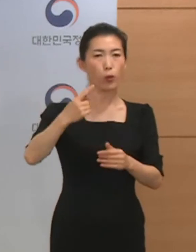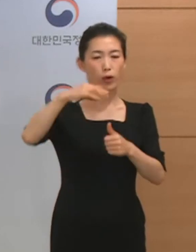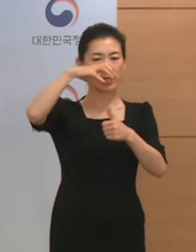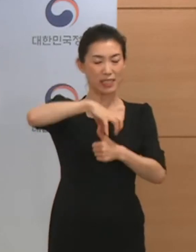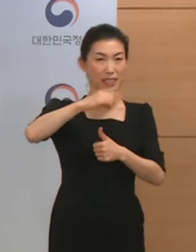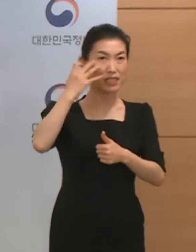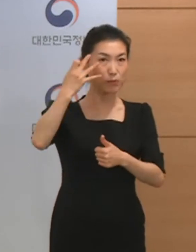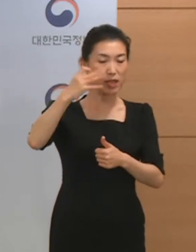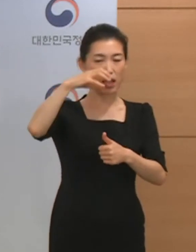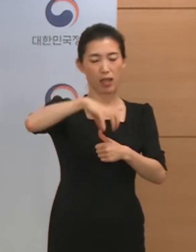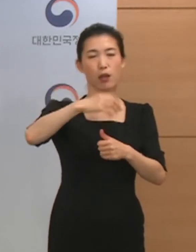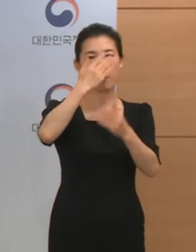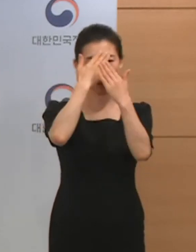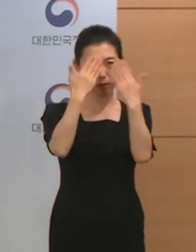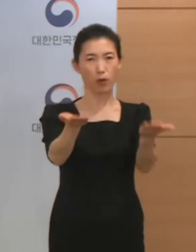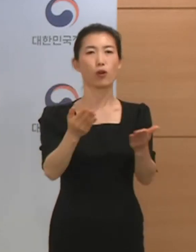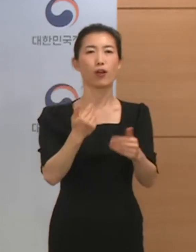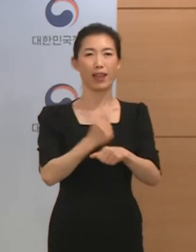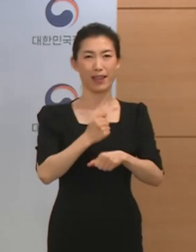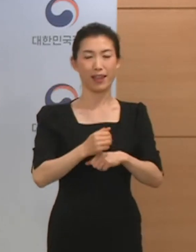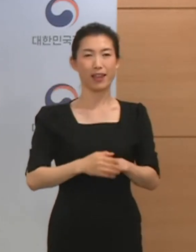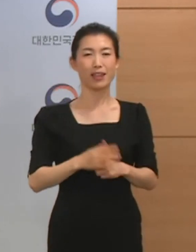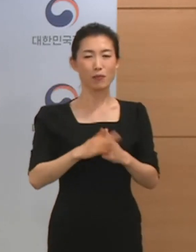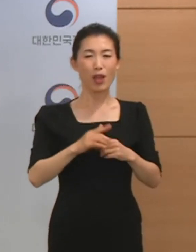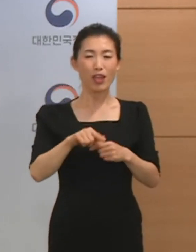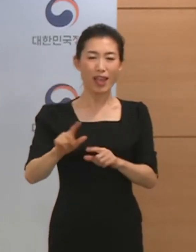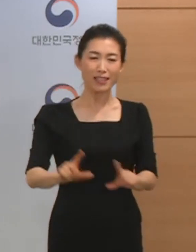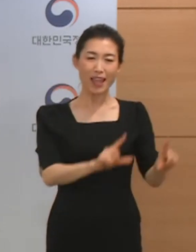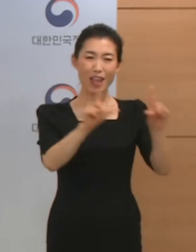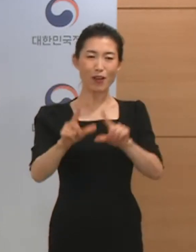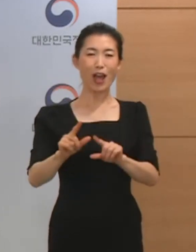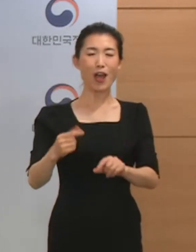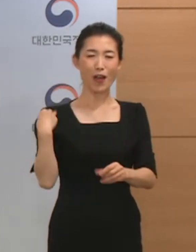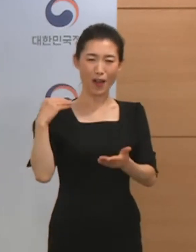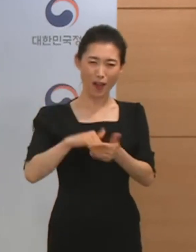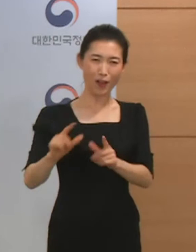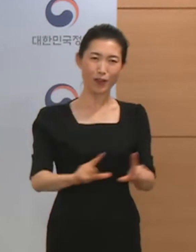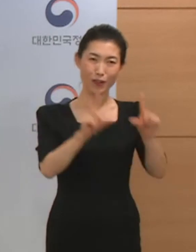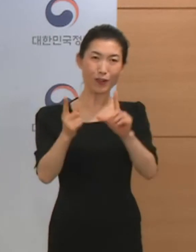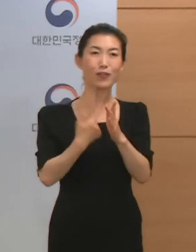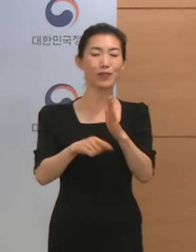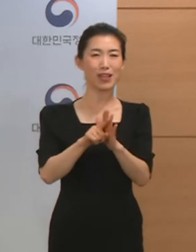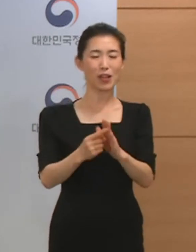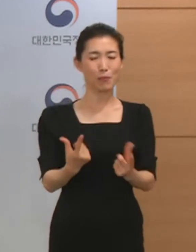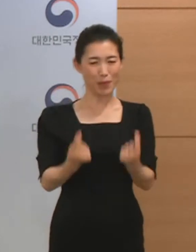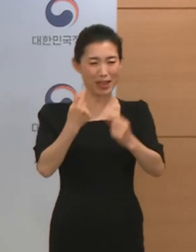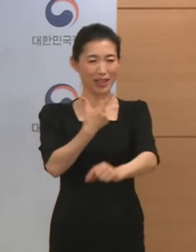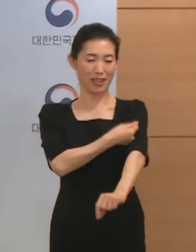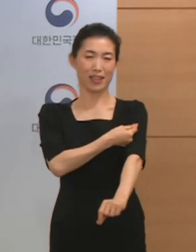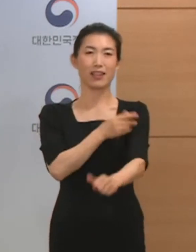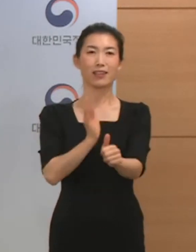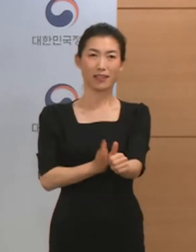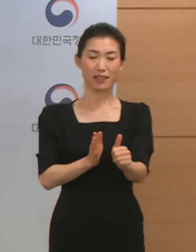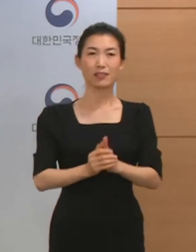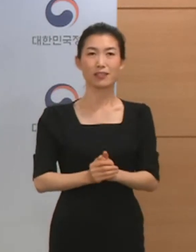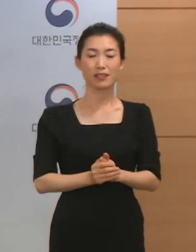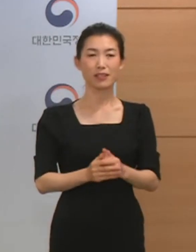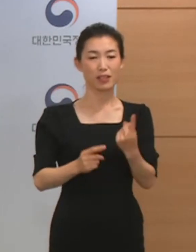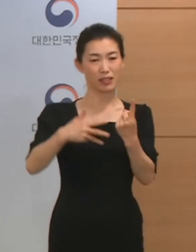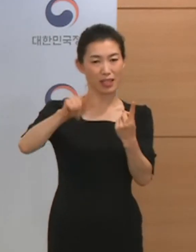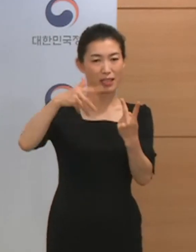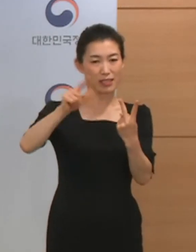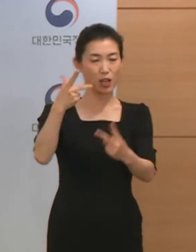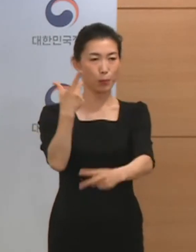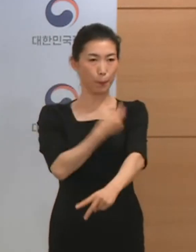이러한 일상을 되찾기 위해 하루라도 빨리 예방접종을 받아주시기 바랍니다. 접종을 완료하면